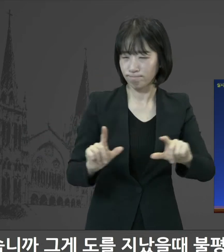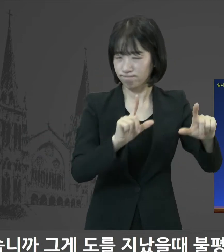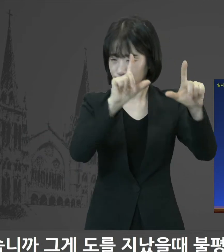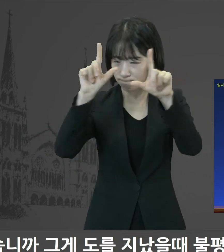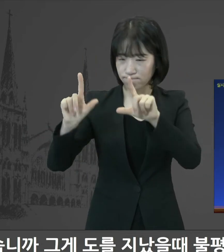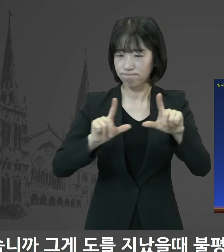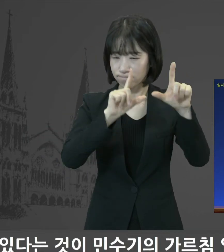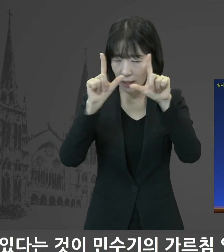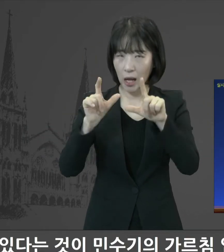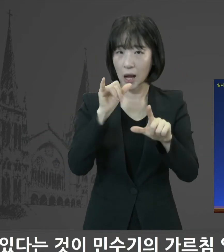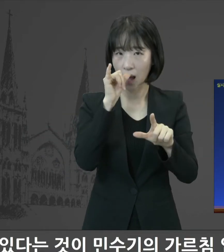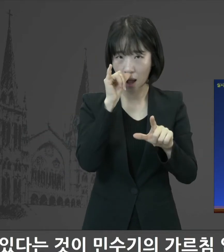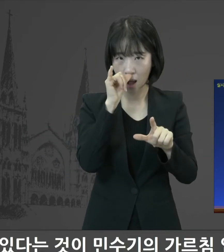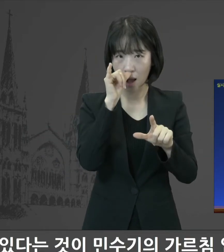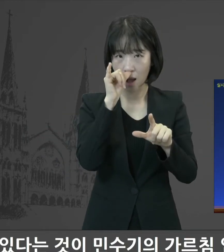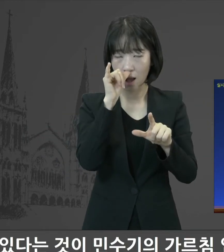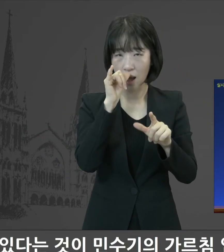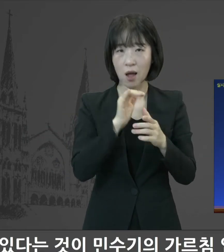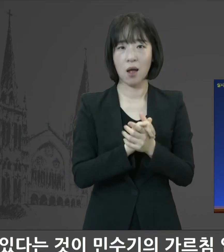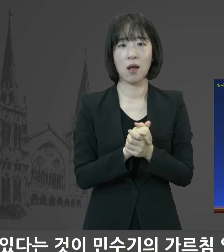네 책에 기록이 되어 있는 것이죠.